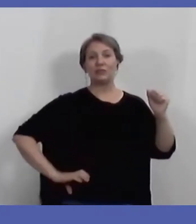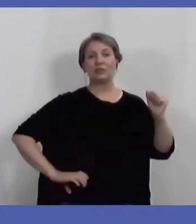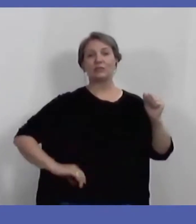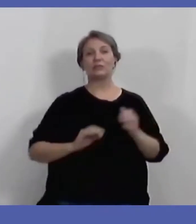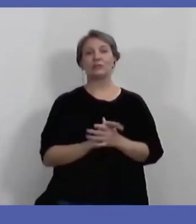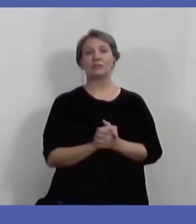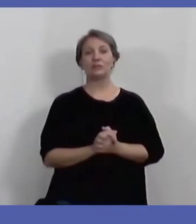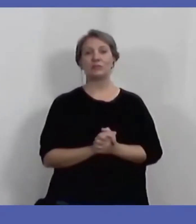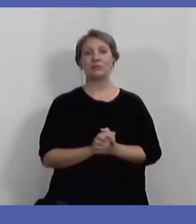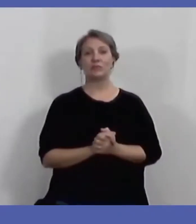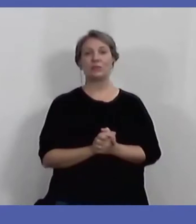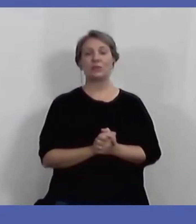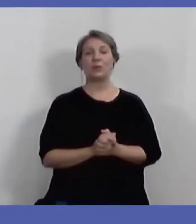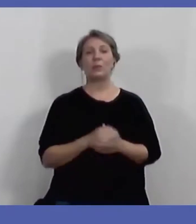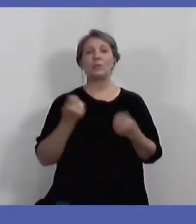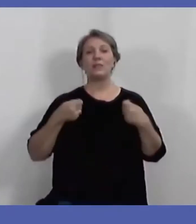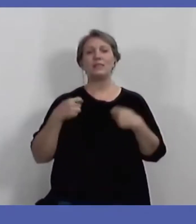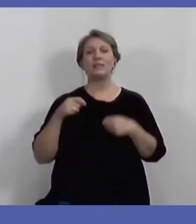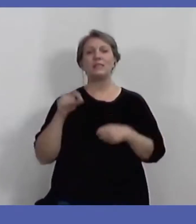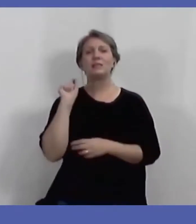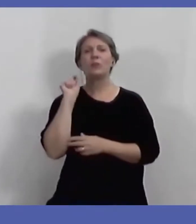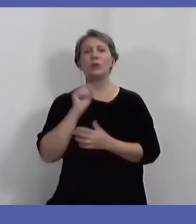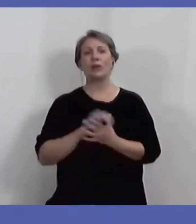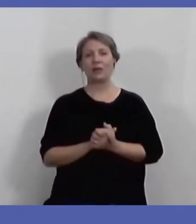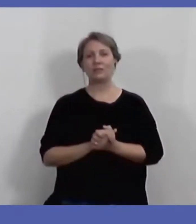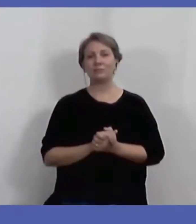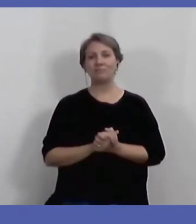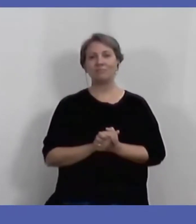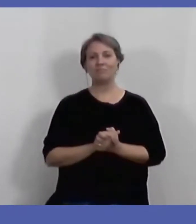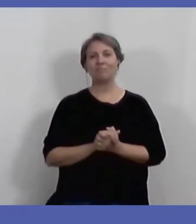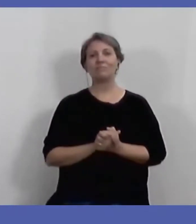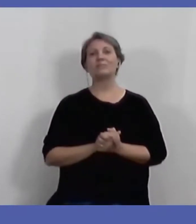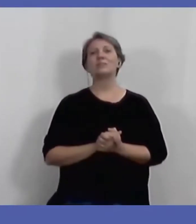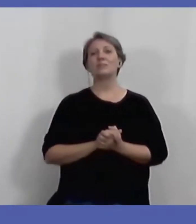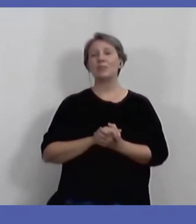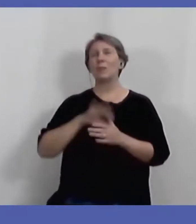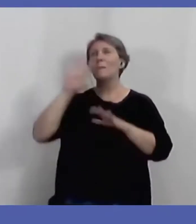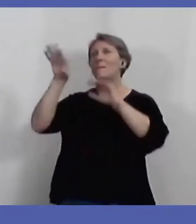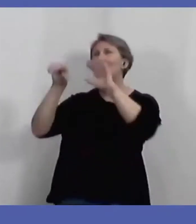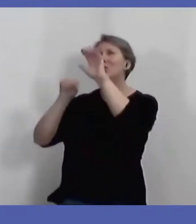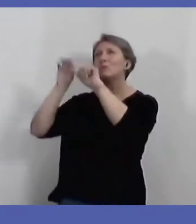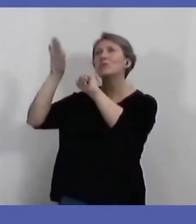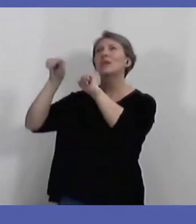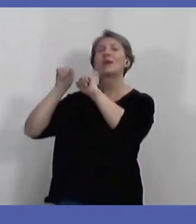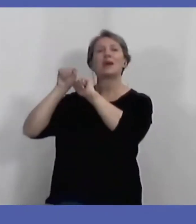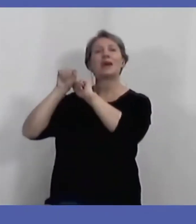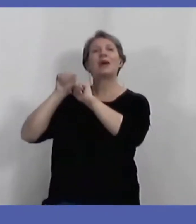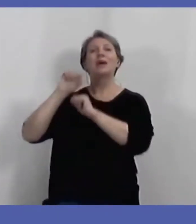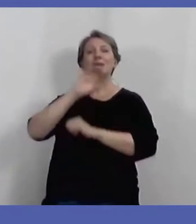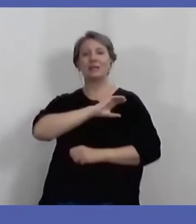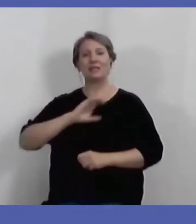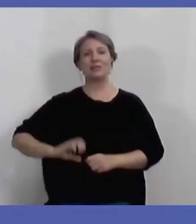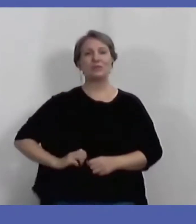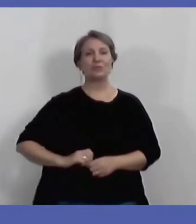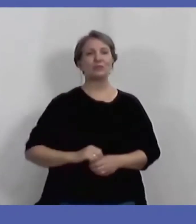ir para o Cristo, né? E quem quer conhecer Cristo, levanta a mão.